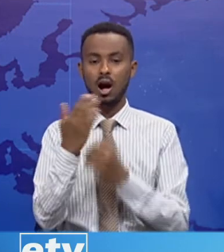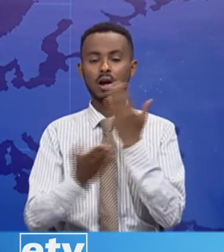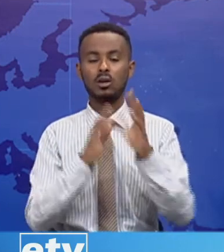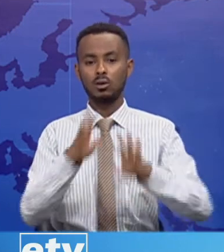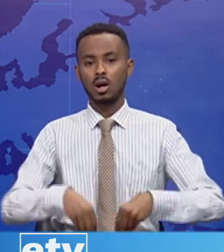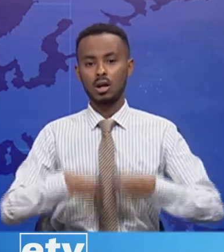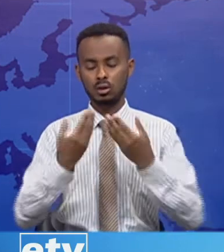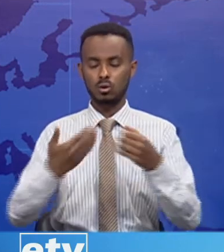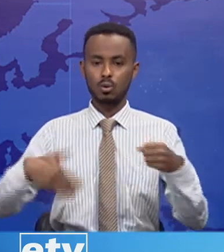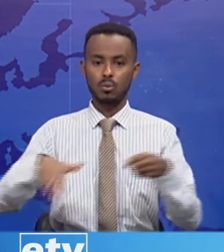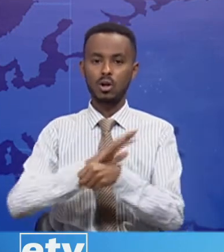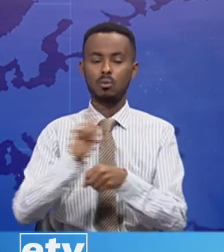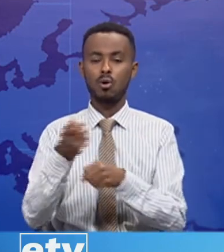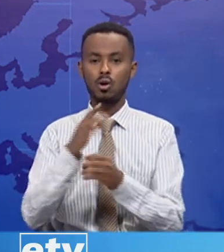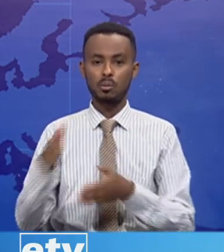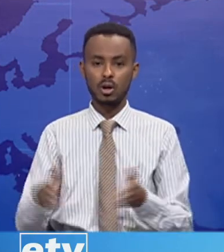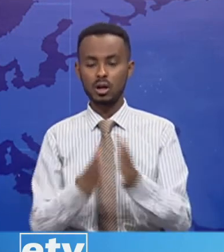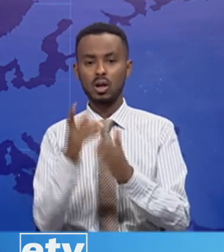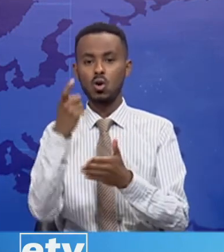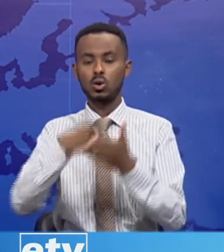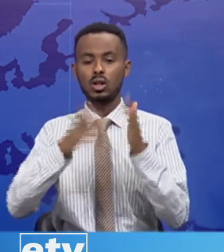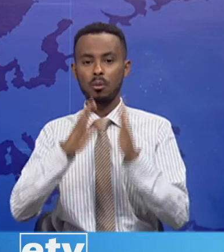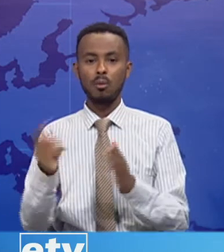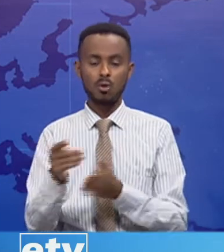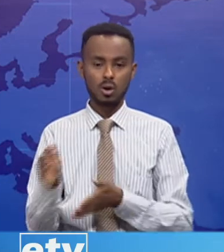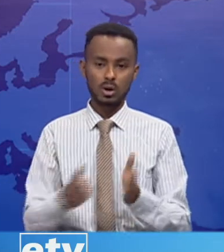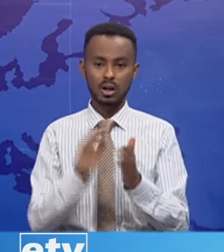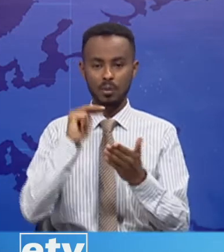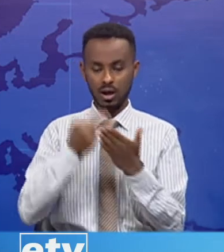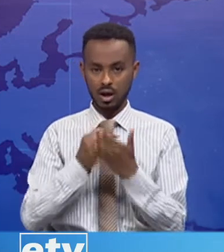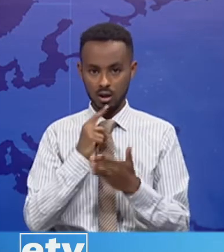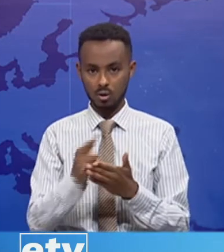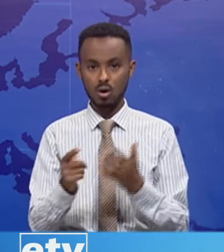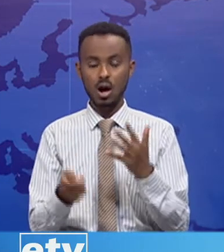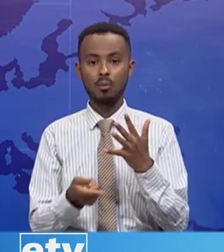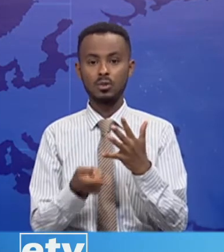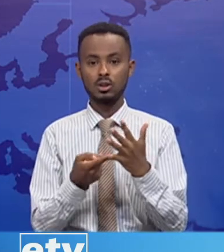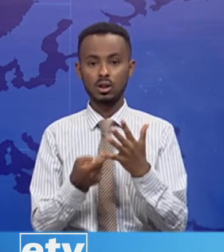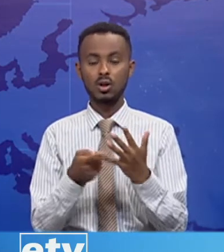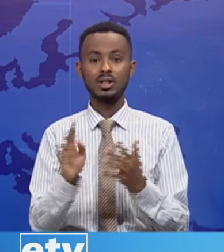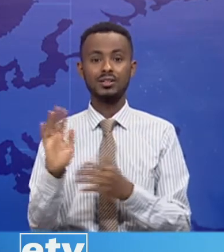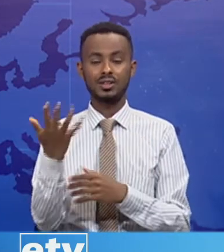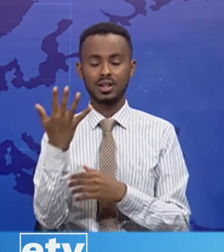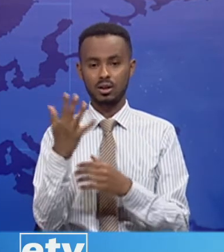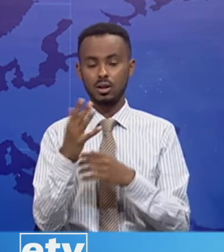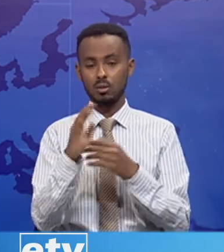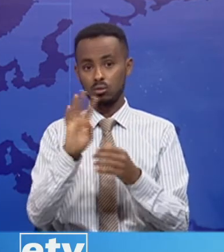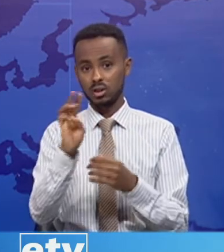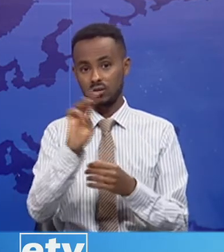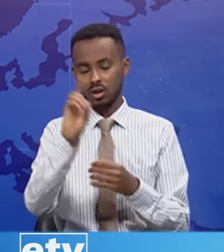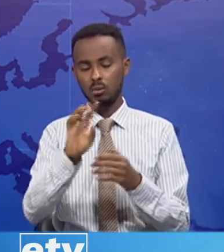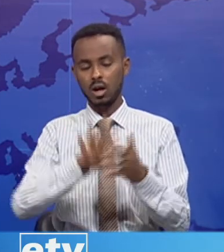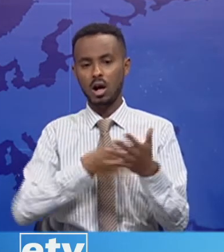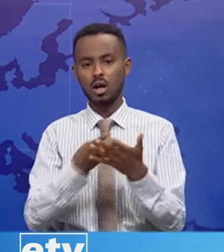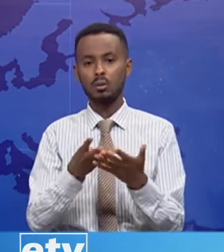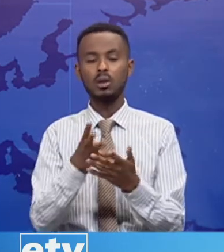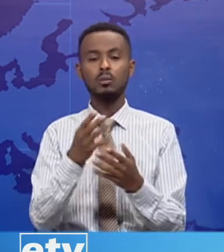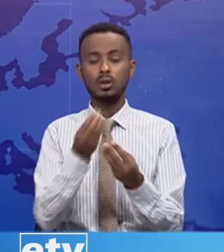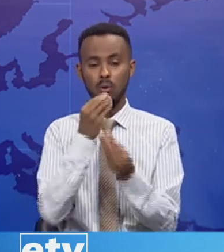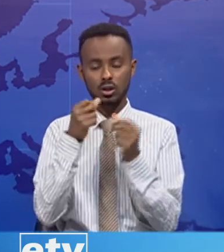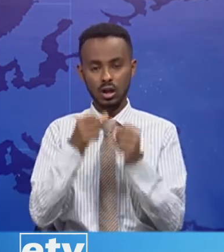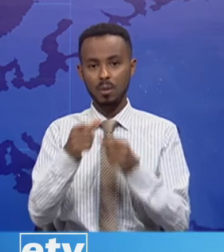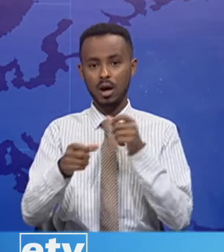አሰጣጡ በቂ በሆነ መልኩና ውጤታማ በሆነ መልኩ ማረጋገጥ። አምስተኛው የሴፍትኔት መርሃ ግብር የምግብ ዋስትናን